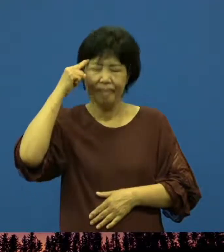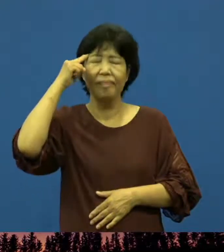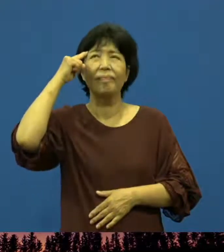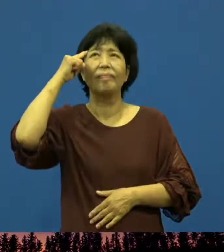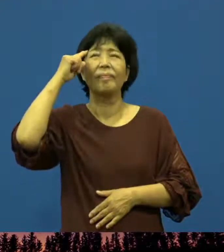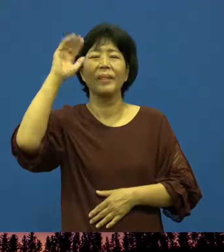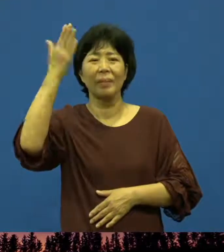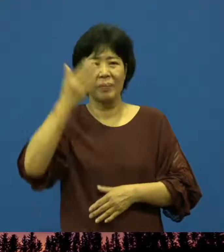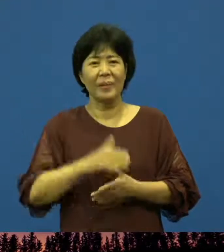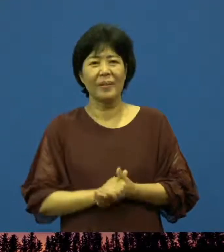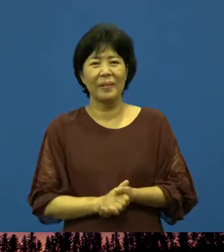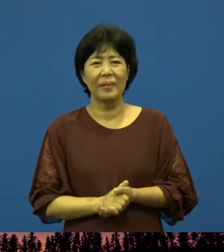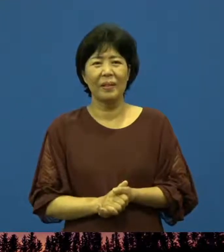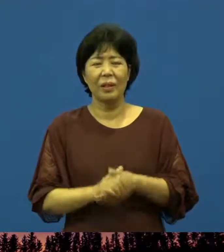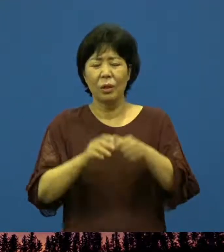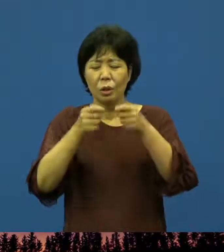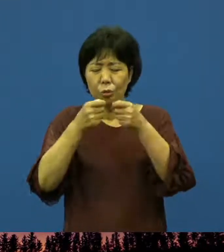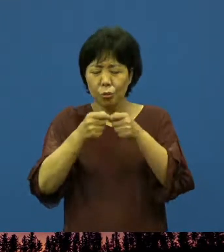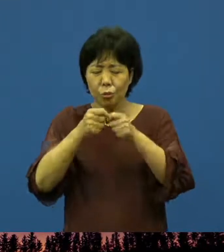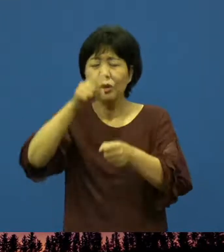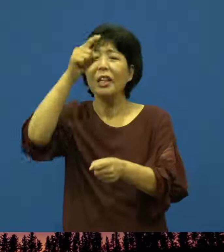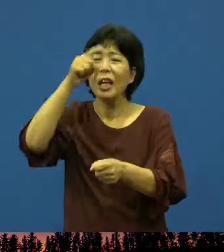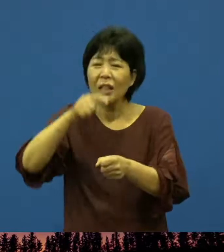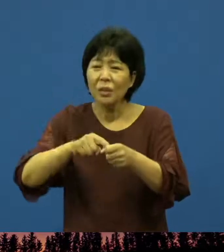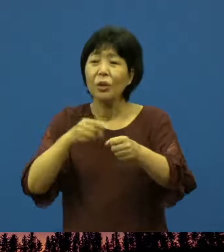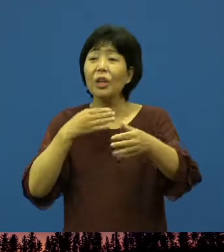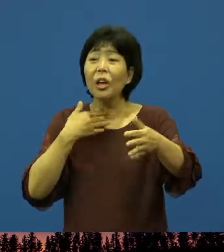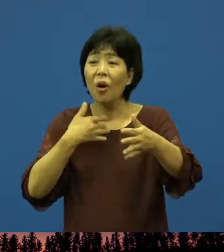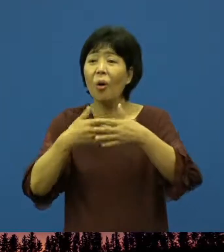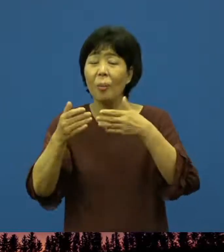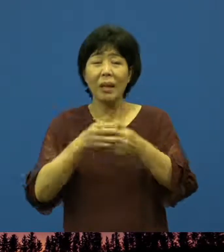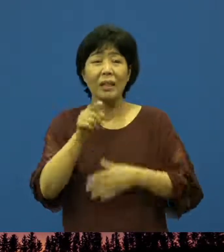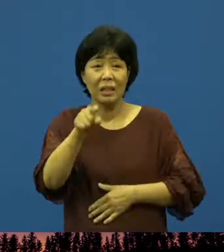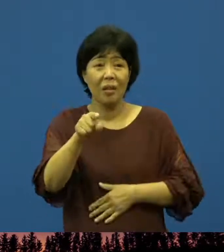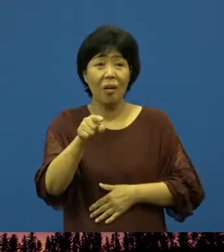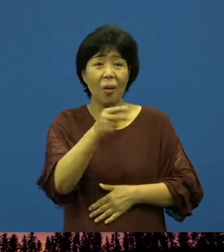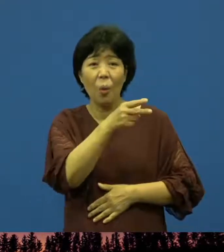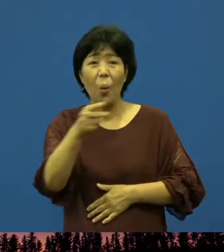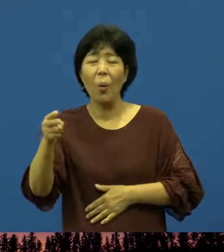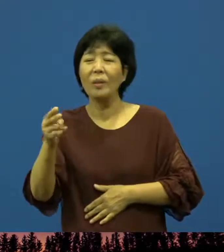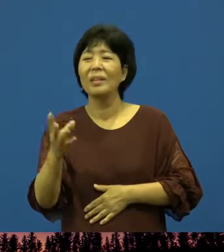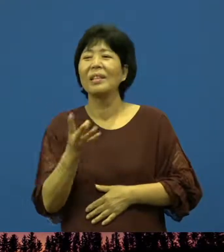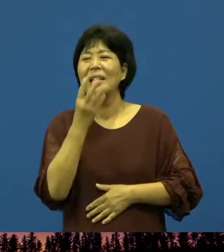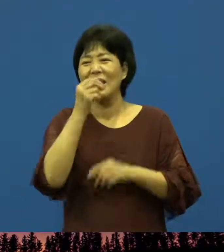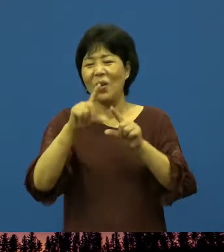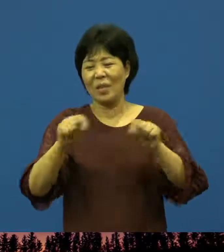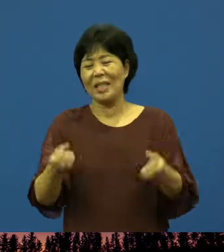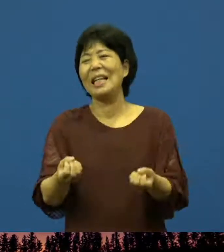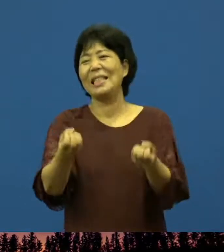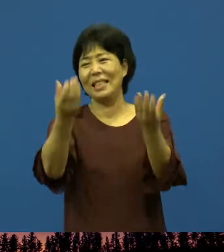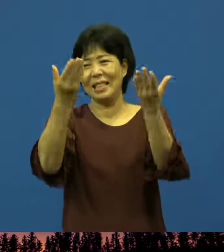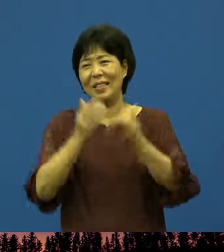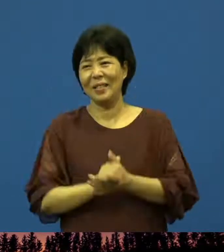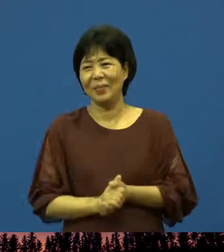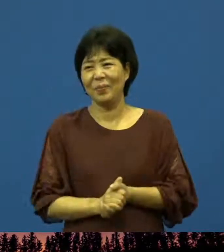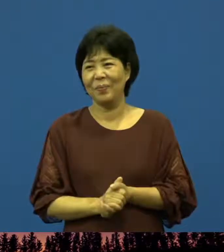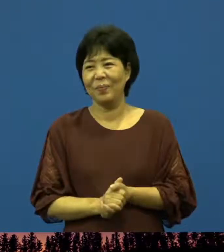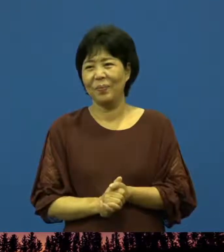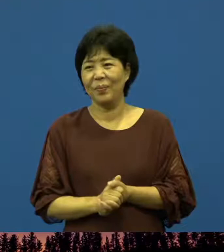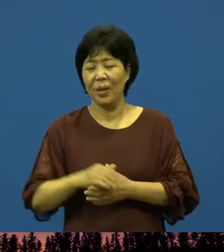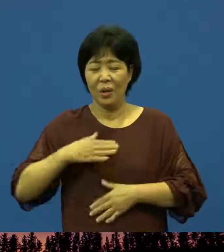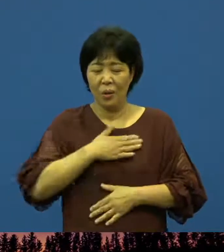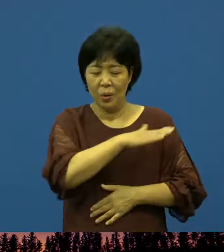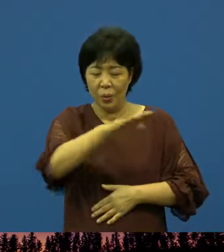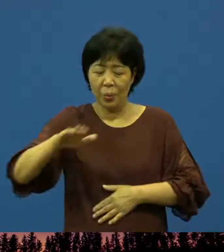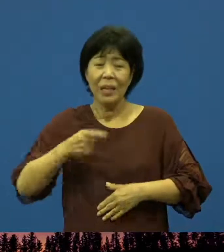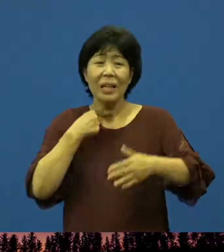들어온 것을 구체적으로 체험하는 사건이 성찬이에요. 그래서 요한은 예수 그리스도에 대한 체험을 말하고 있는 것입니다. 우리의